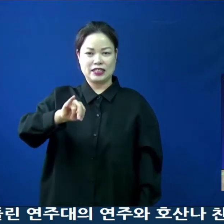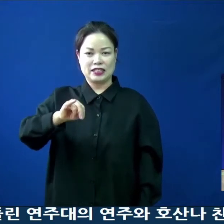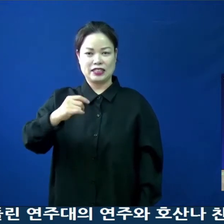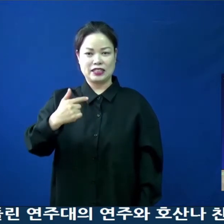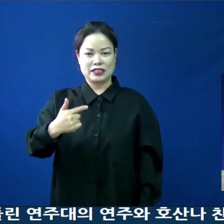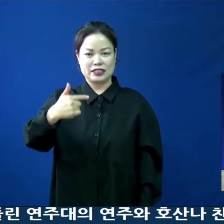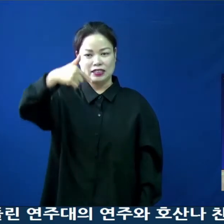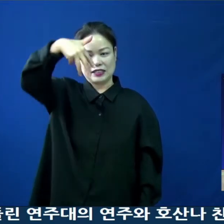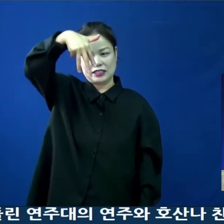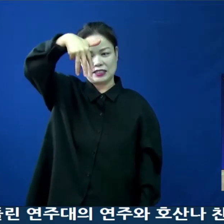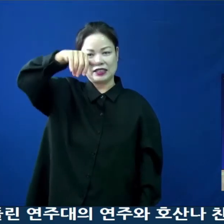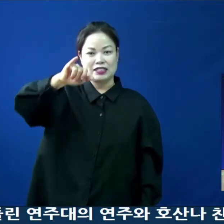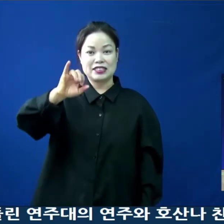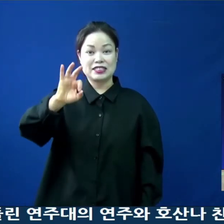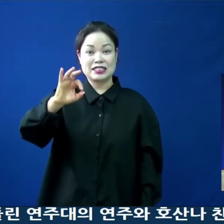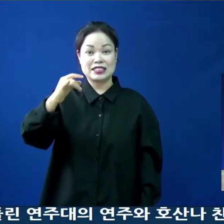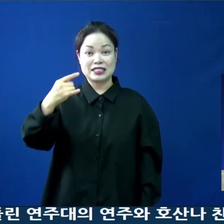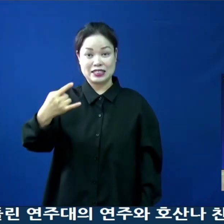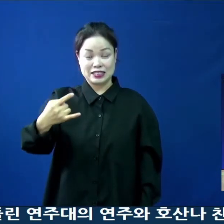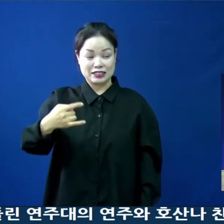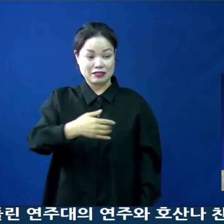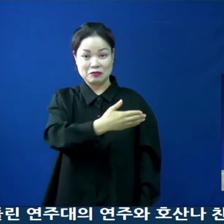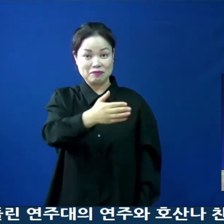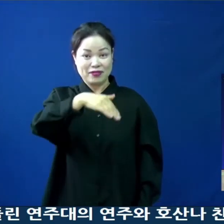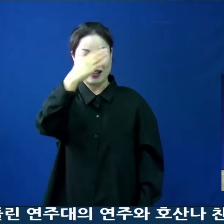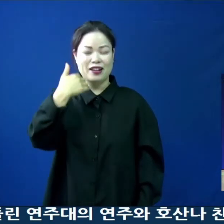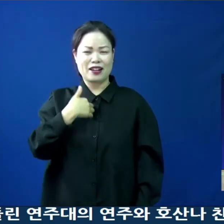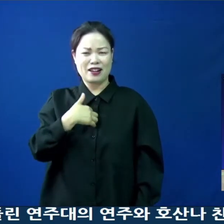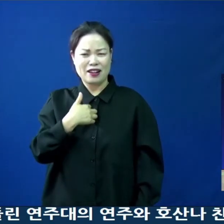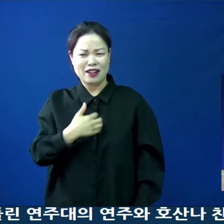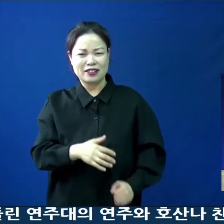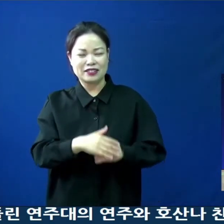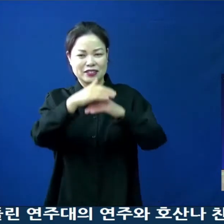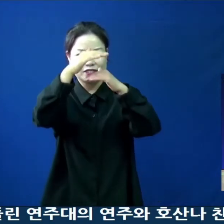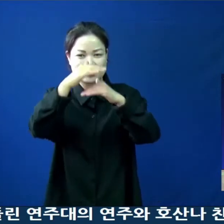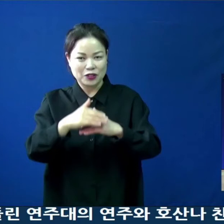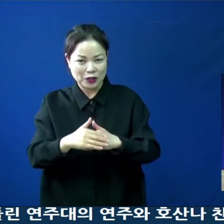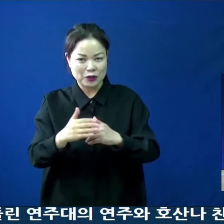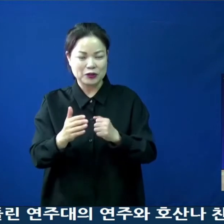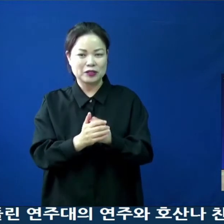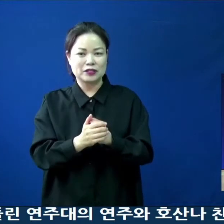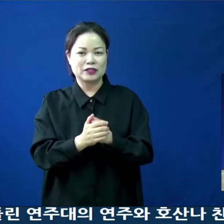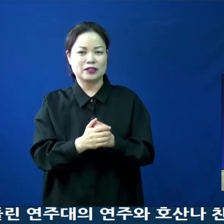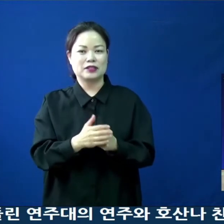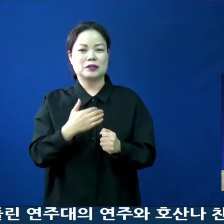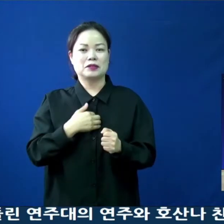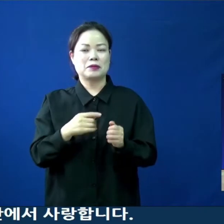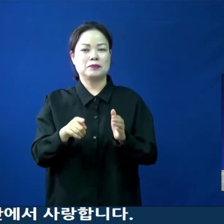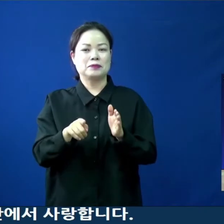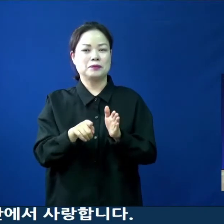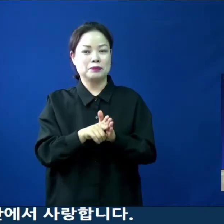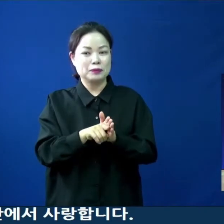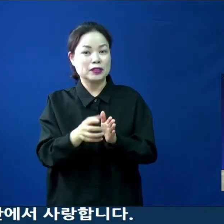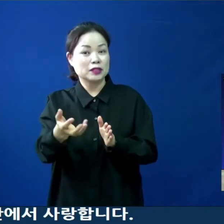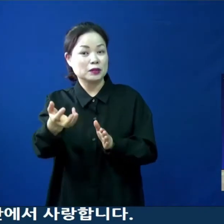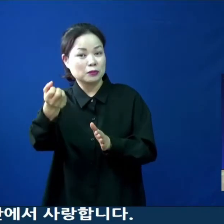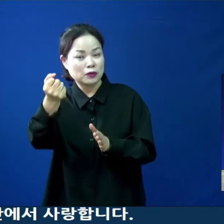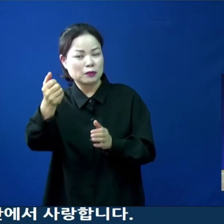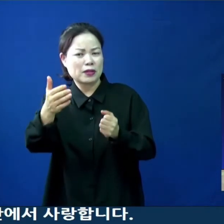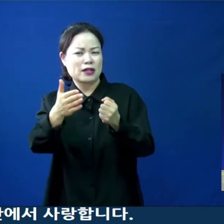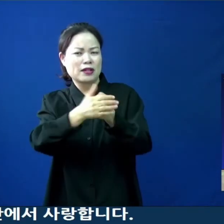이신칭의입니다. 다들 아시는 내용인데요. 그래서 말미암을 믿을 신,